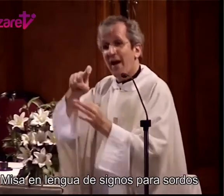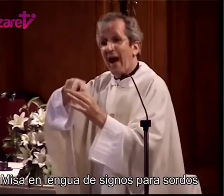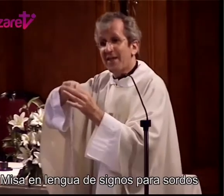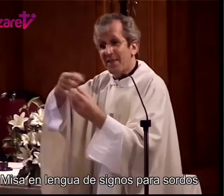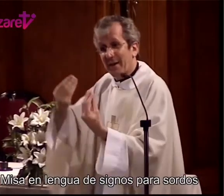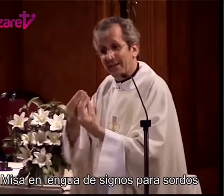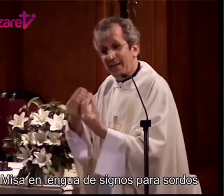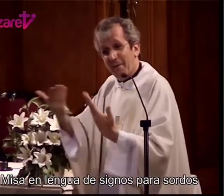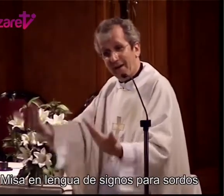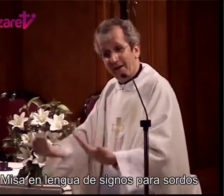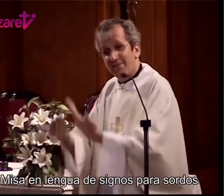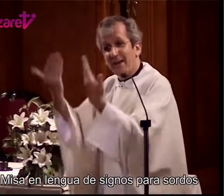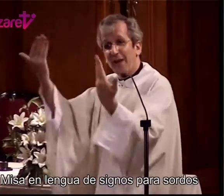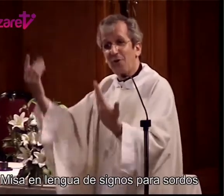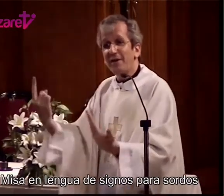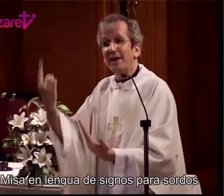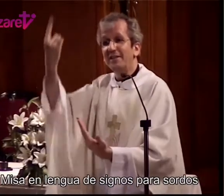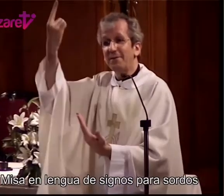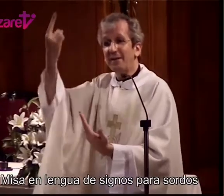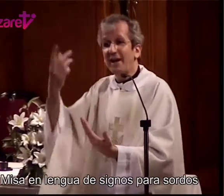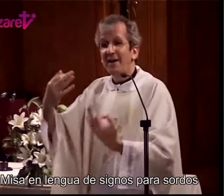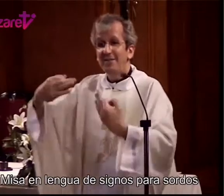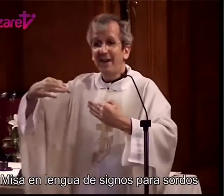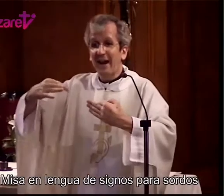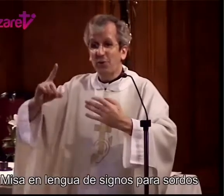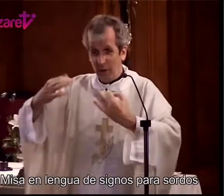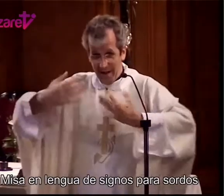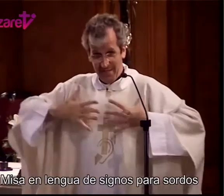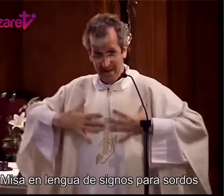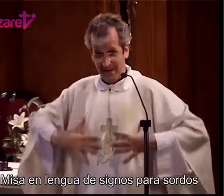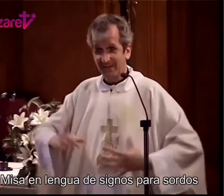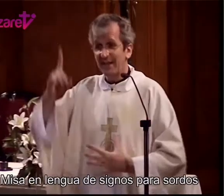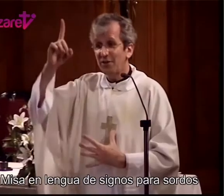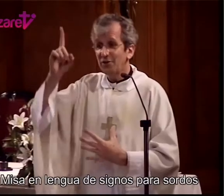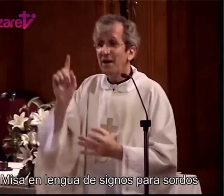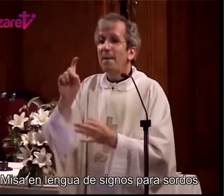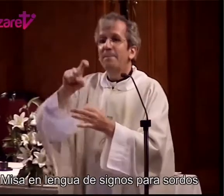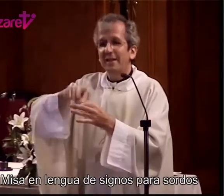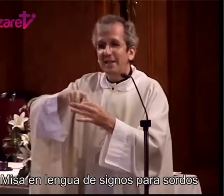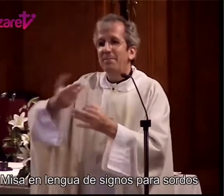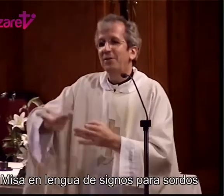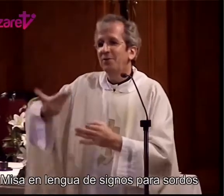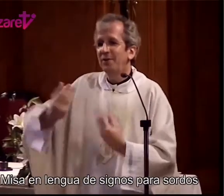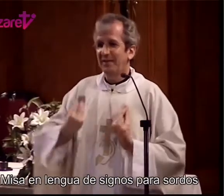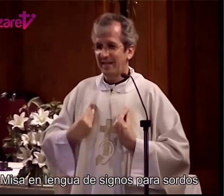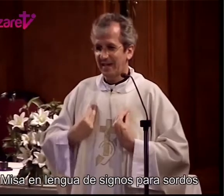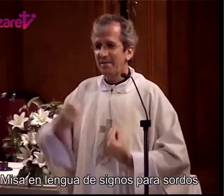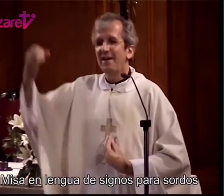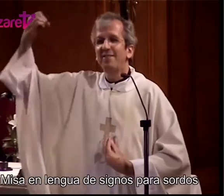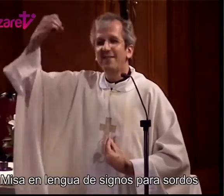hace participar de la gloria divina, de la naturaleza de Dios, participando de esa vida, de la